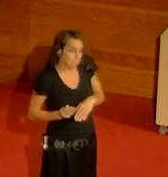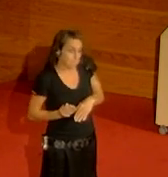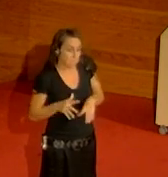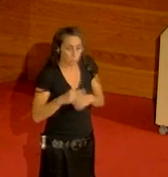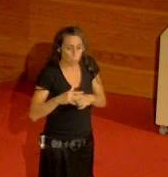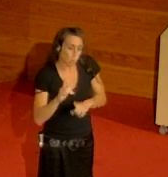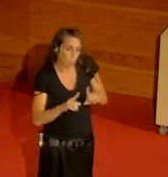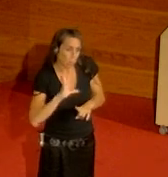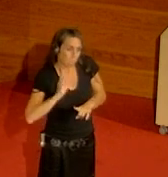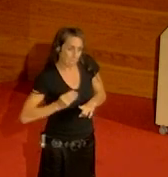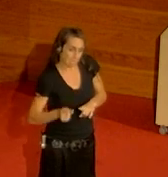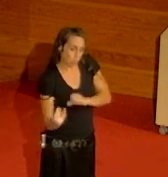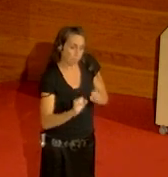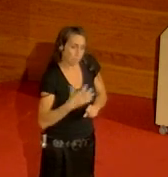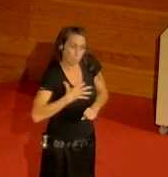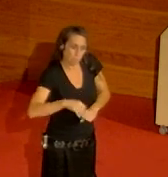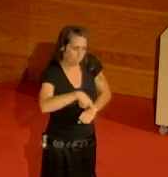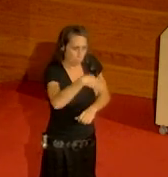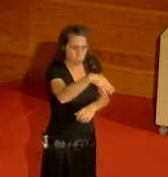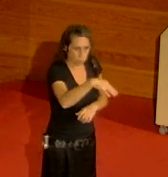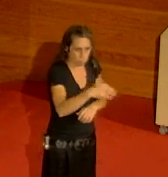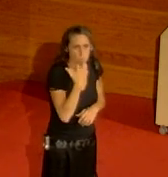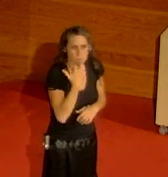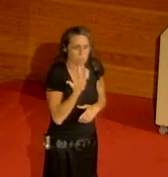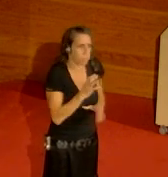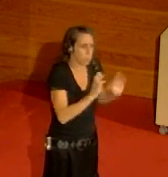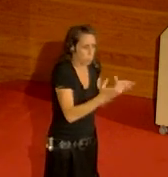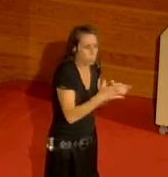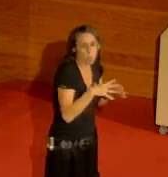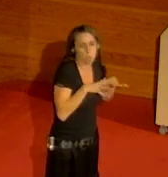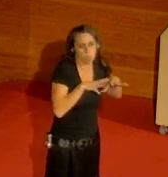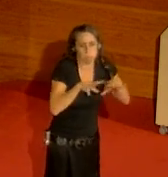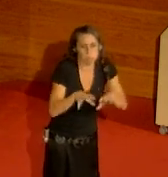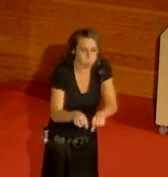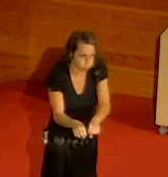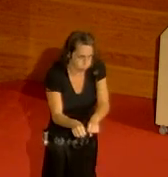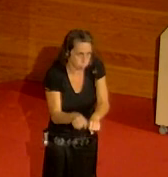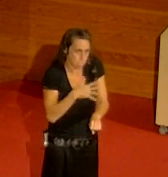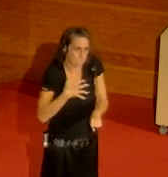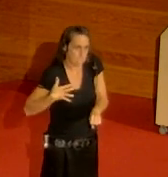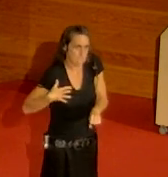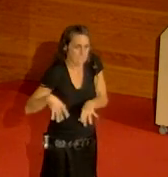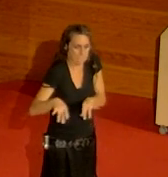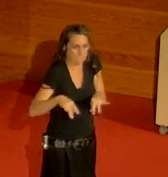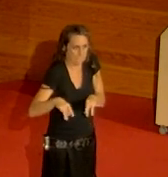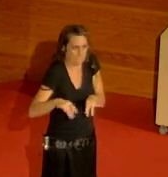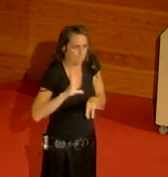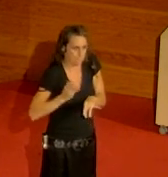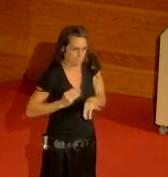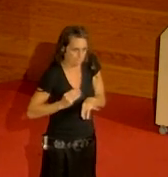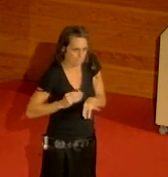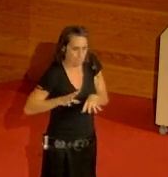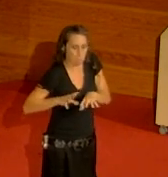circunstancias por ejemplo cuando un grupo de colonos quieren ocupar ciertos terrenos en Palestina